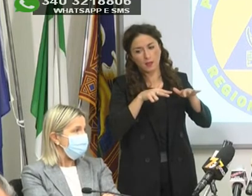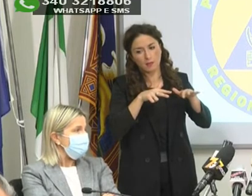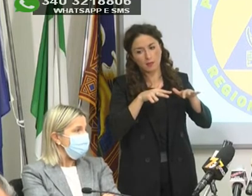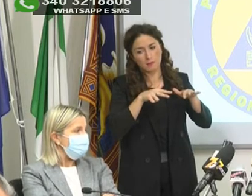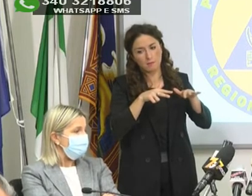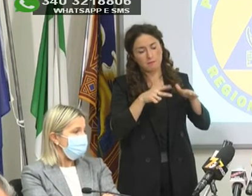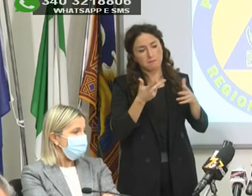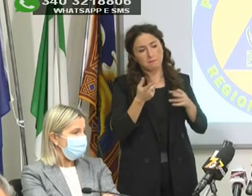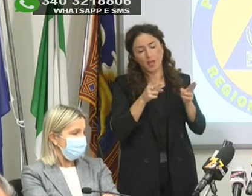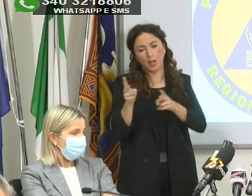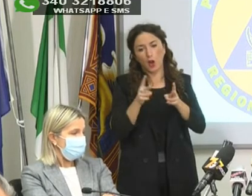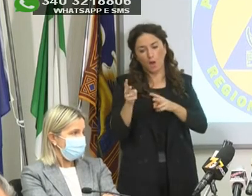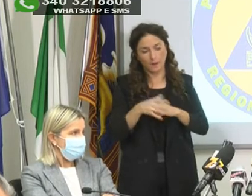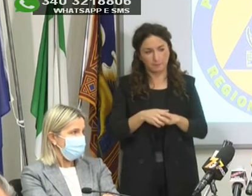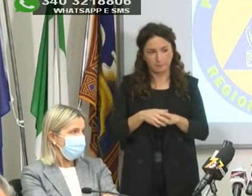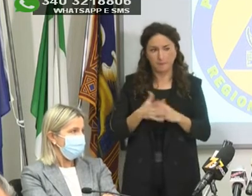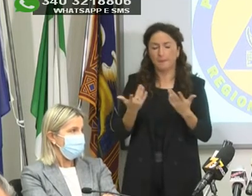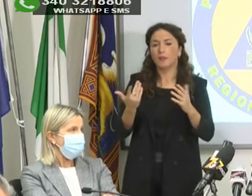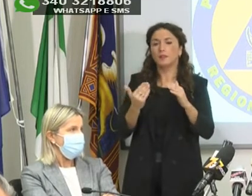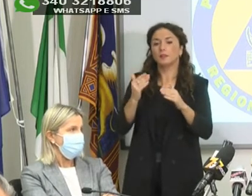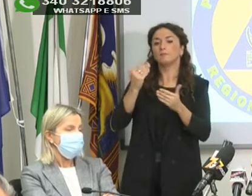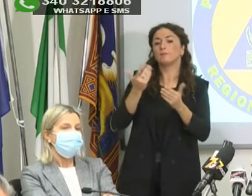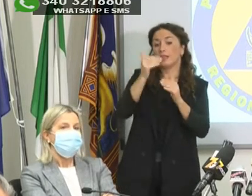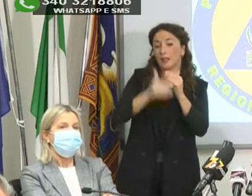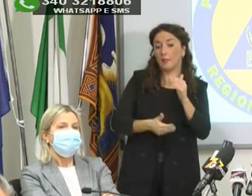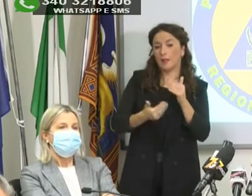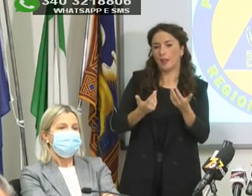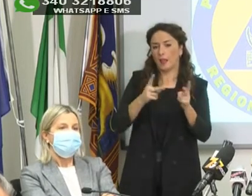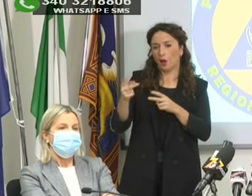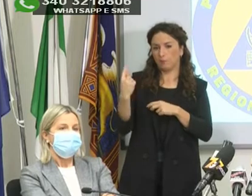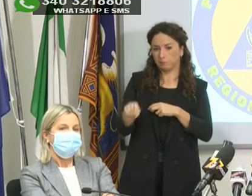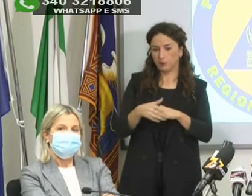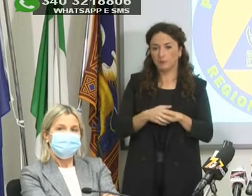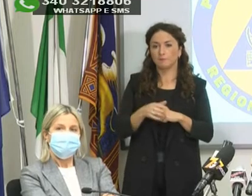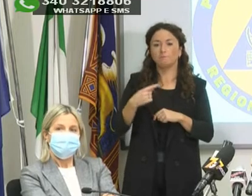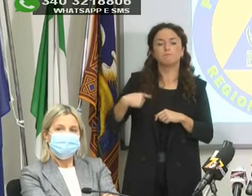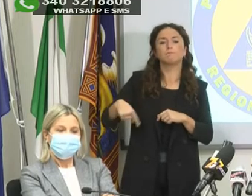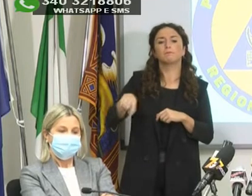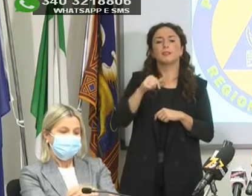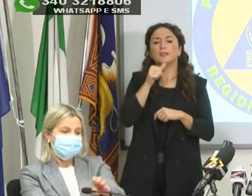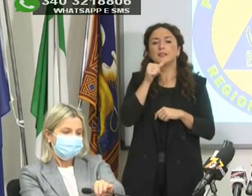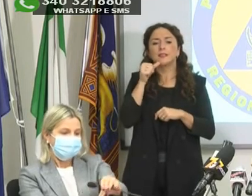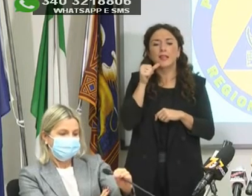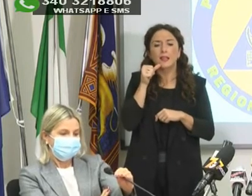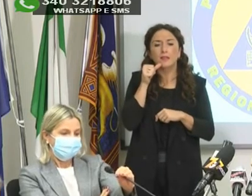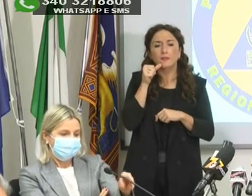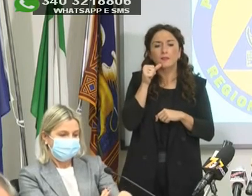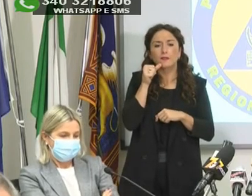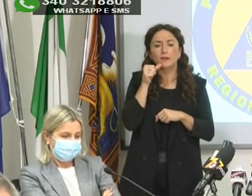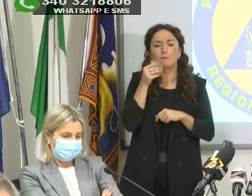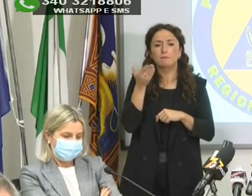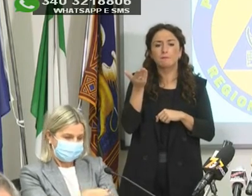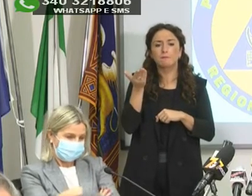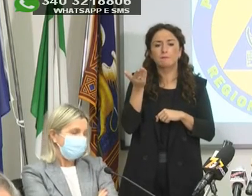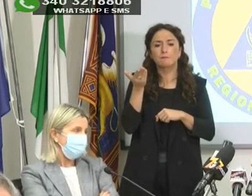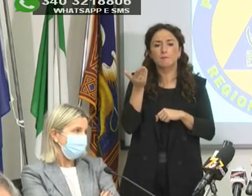Allora, le soglie di ricovero sono queste, noi abbiamo la necessità di fare in modo